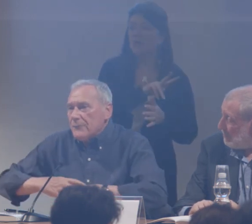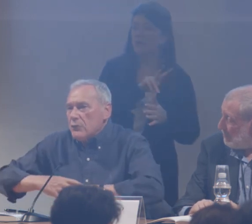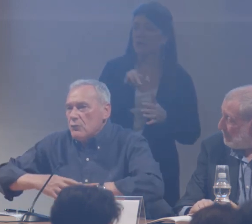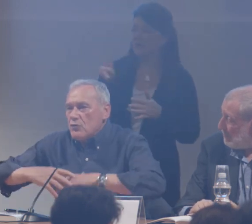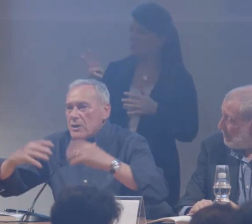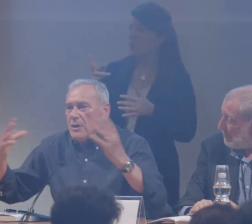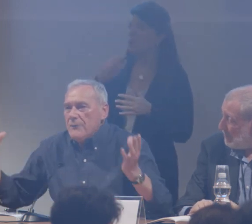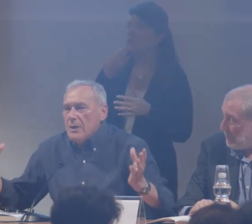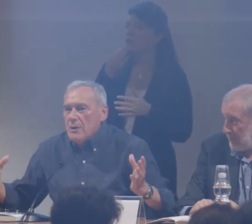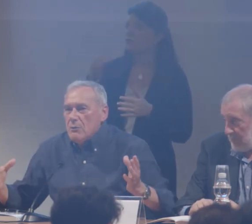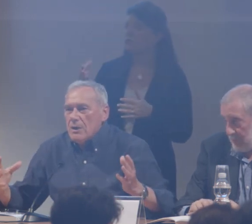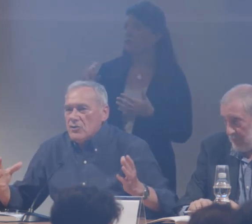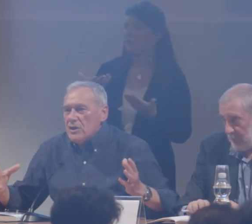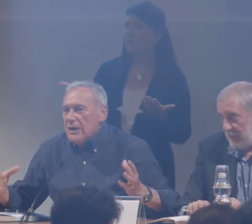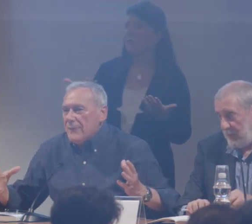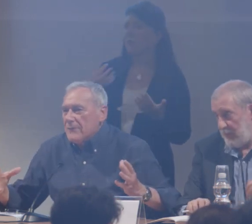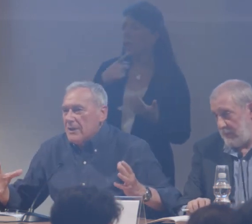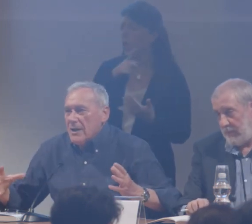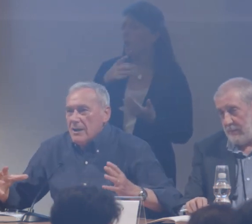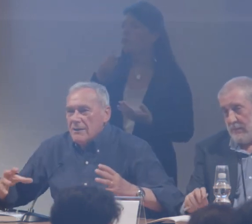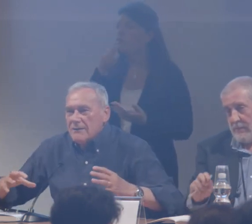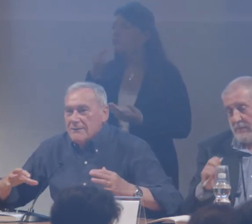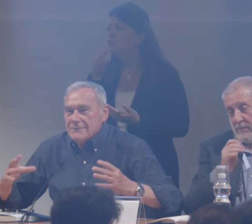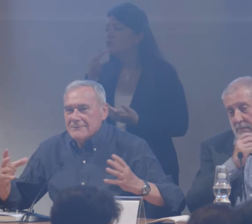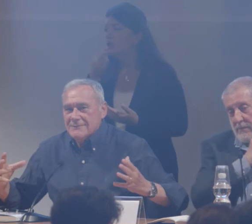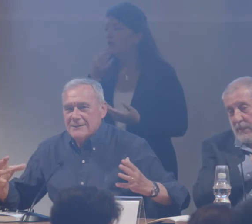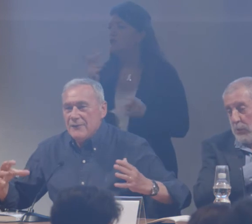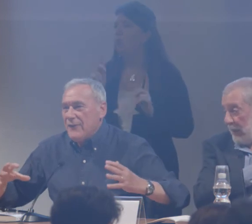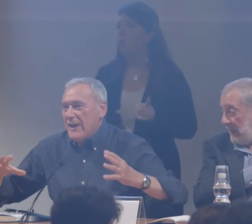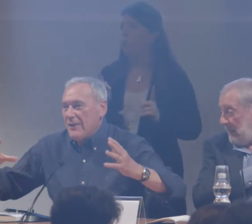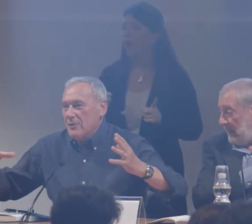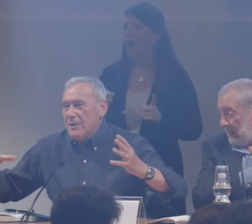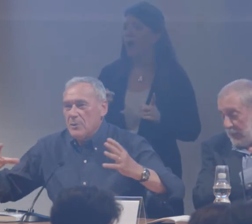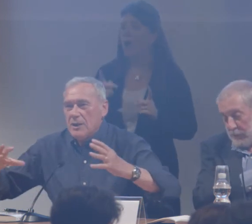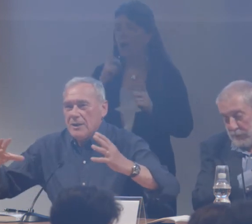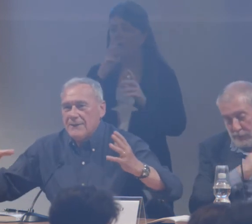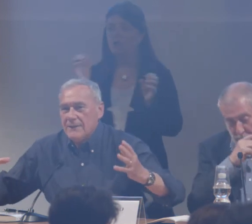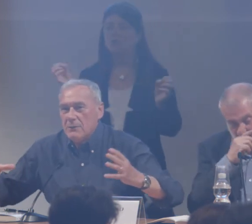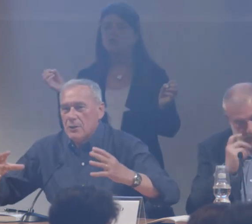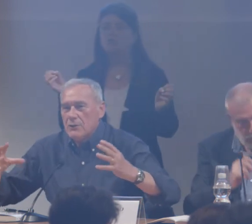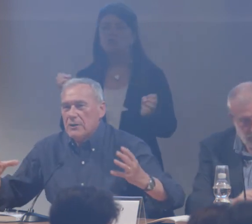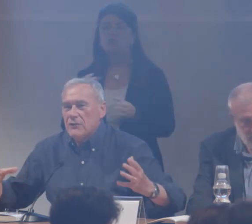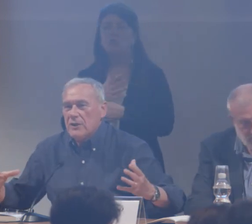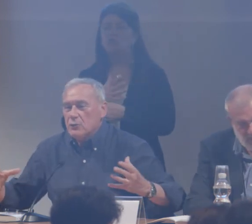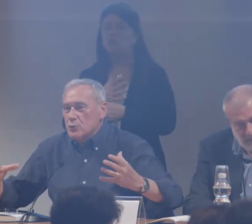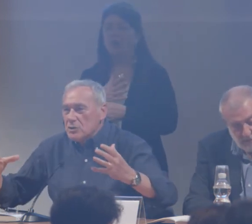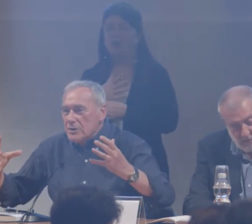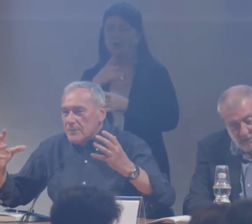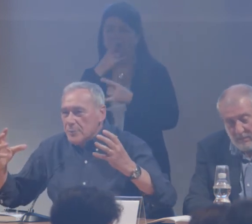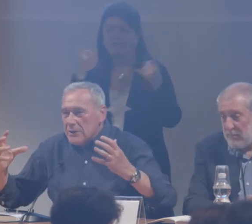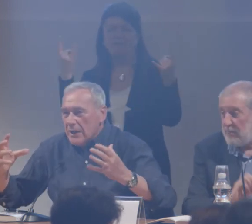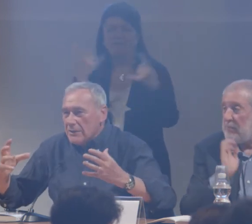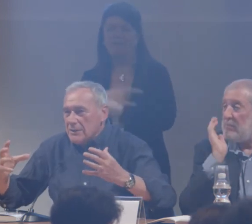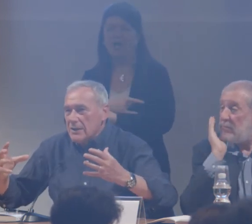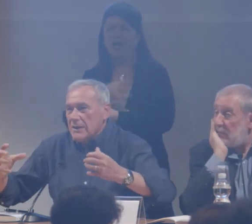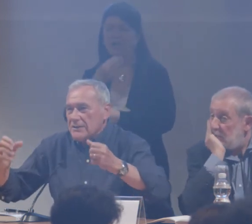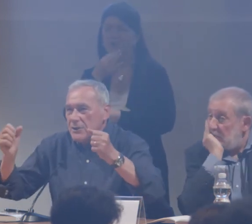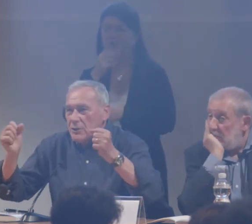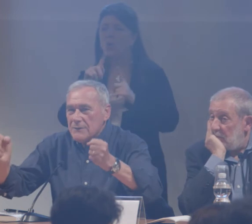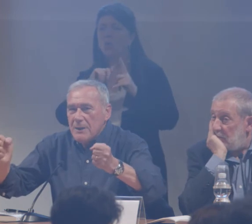che succede una scena da inferno, da apocalisse, qualcosa del genere. Tutti gli